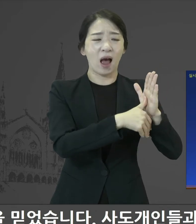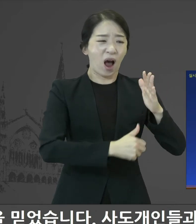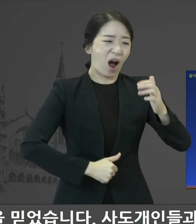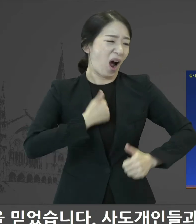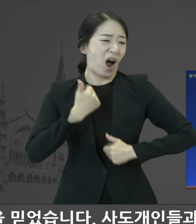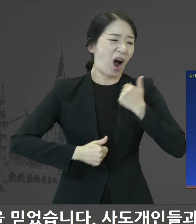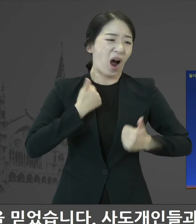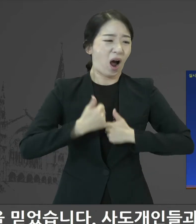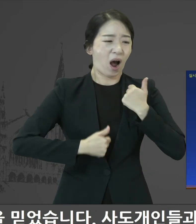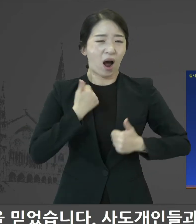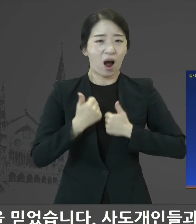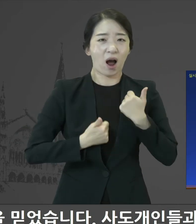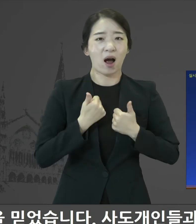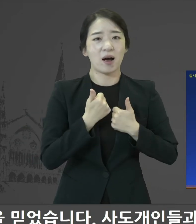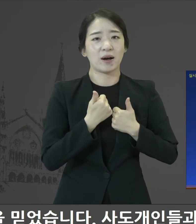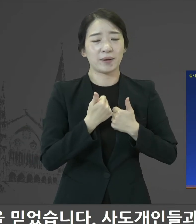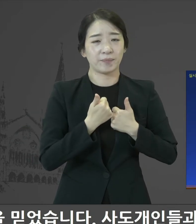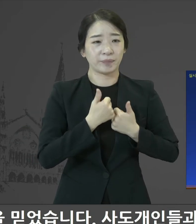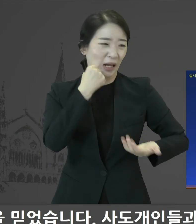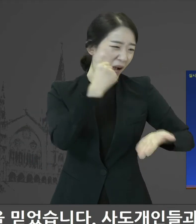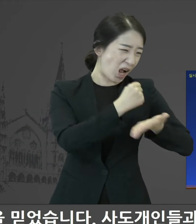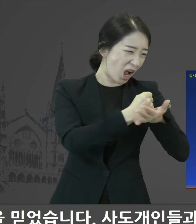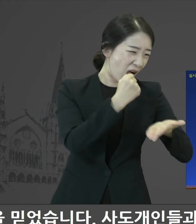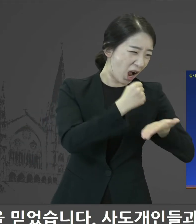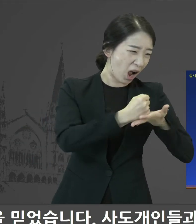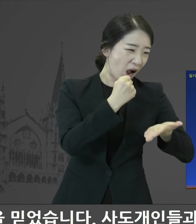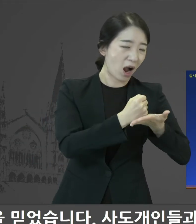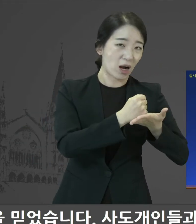떠드는이라는 표현이 거기 딱 연결해서 나옵니다.